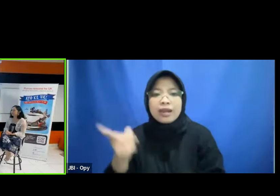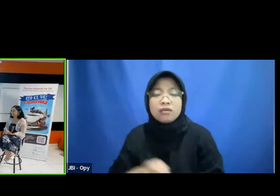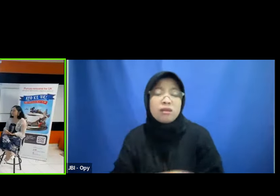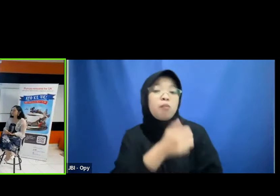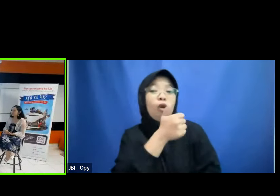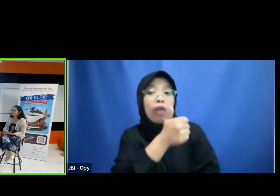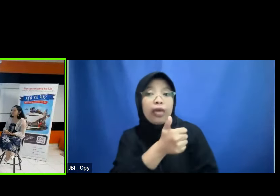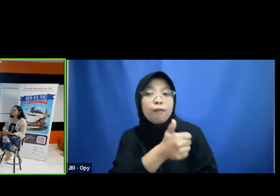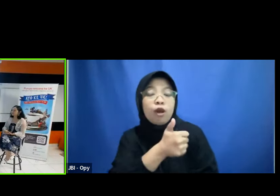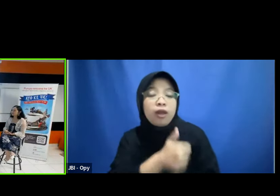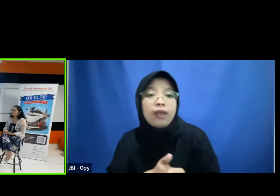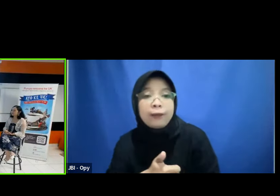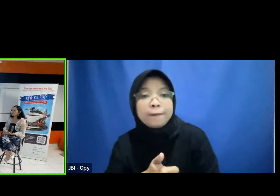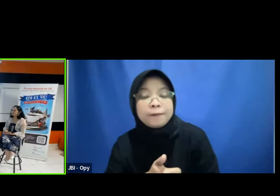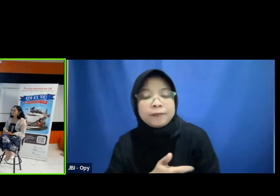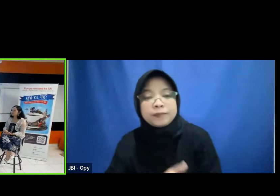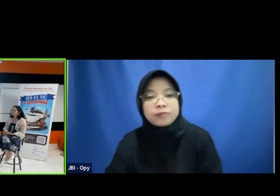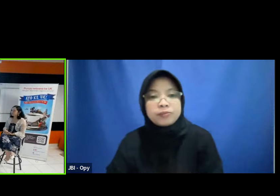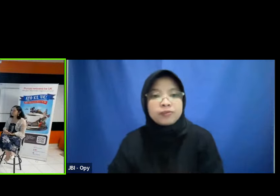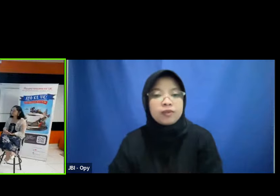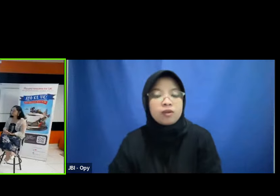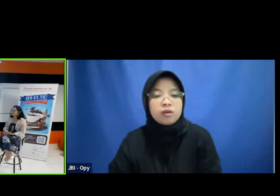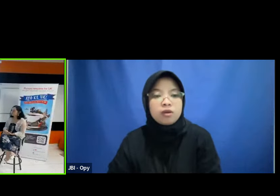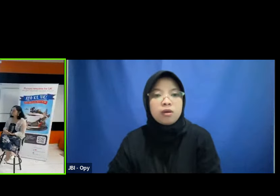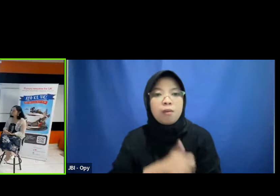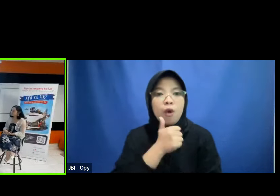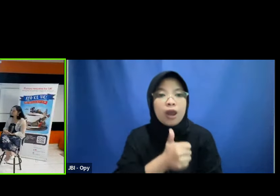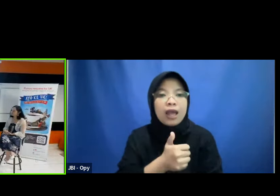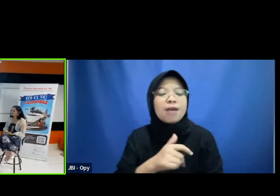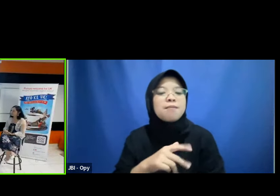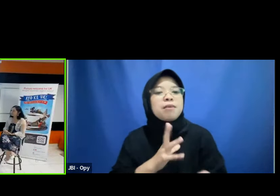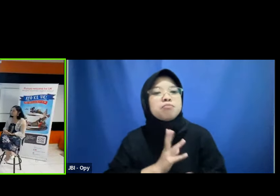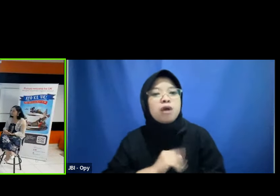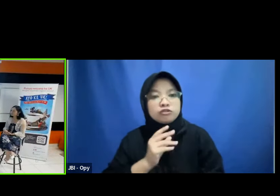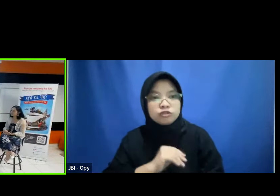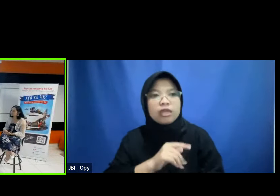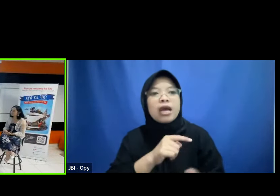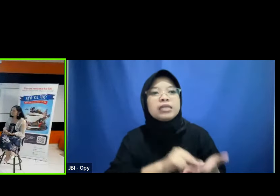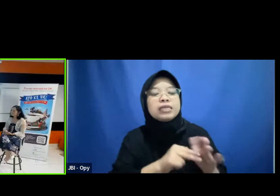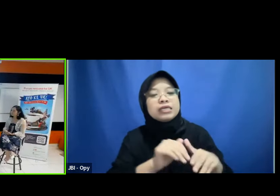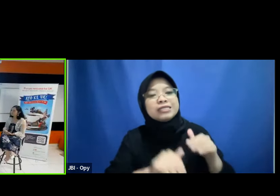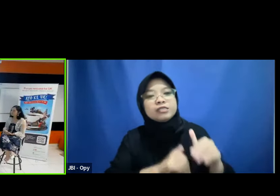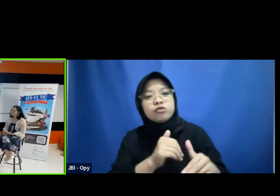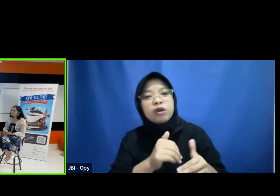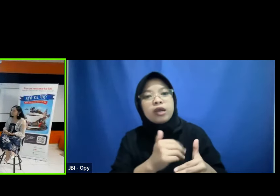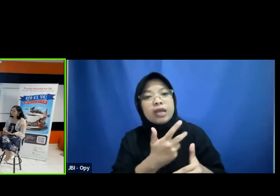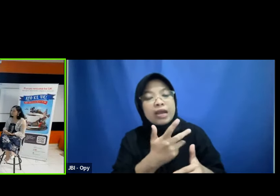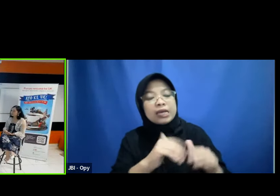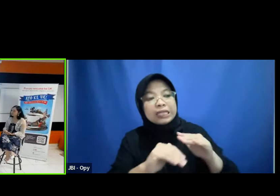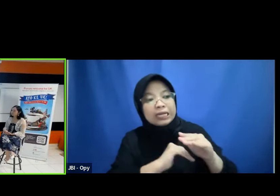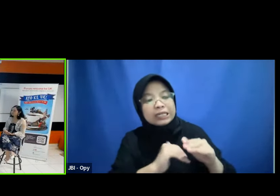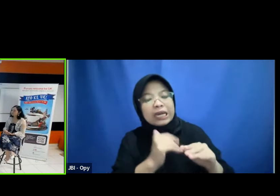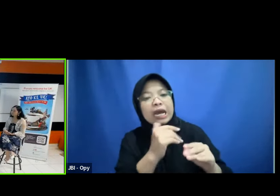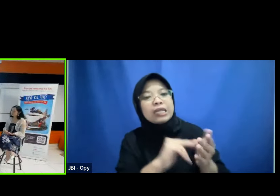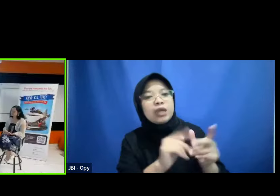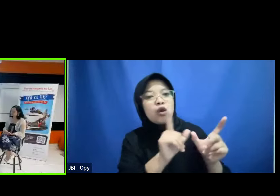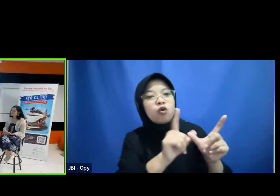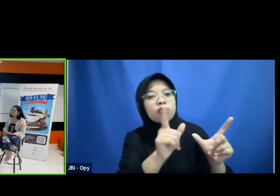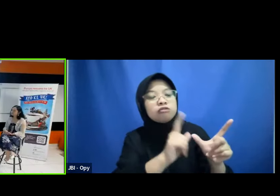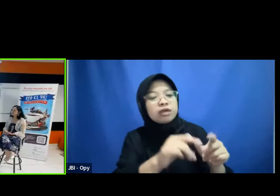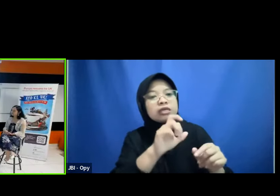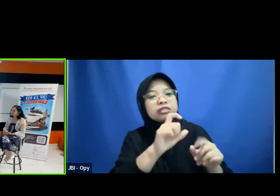jadi memang back to basic itu sesuai banget sih lihat lagi si website website eh website-nya